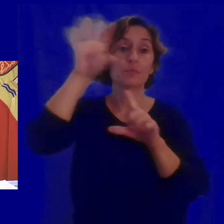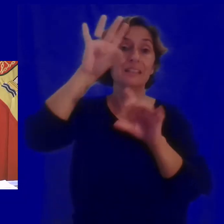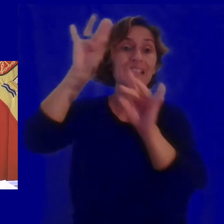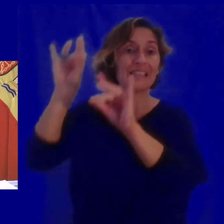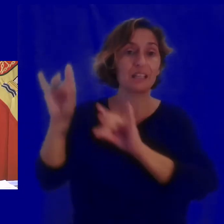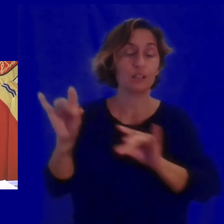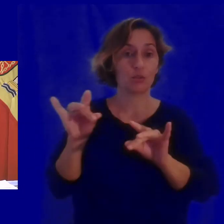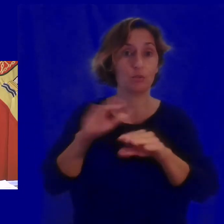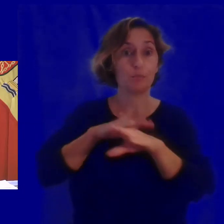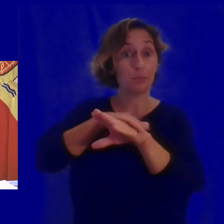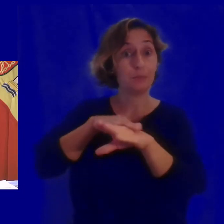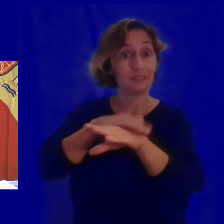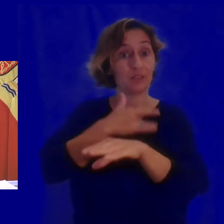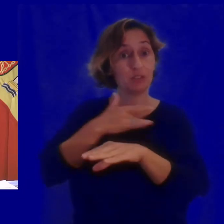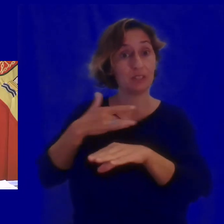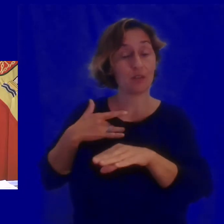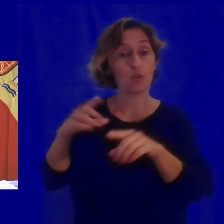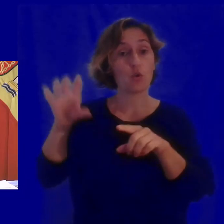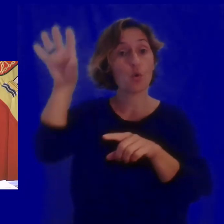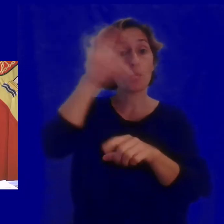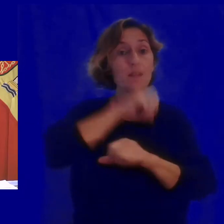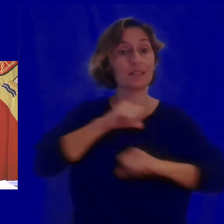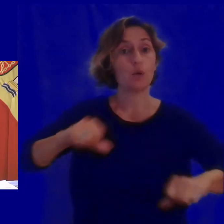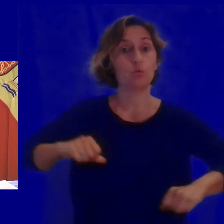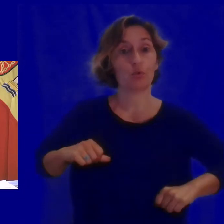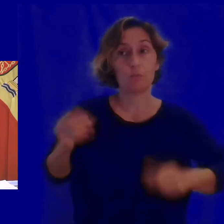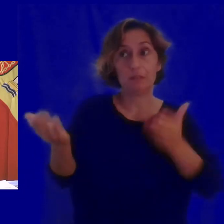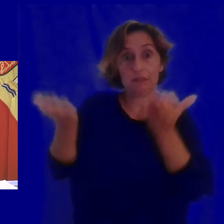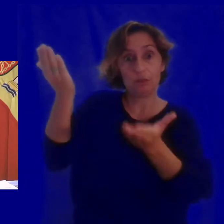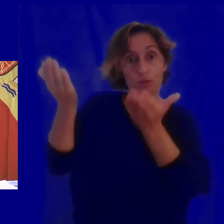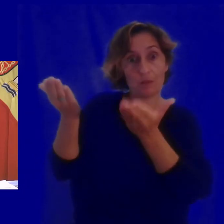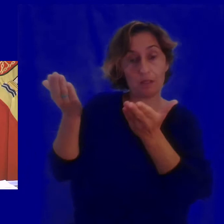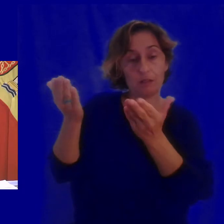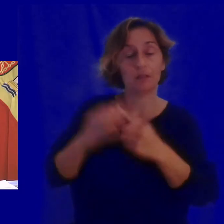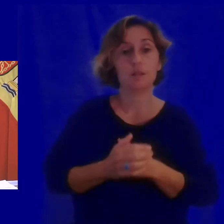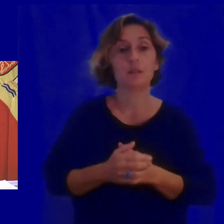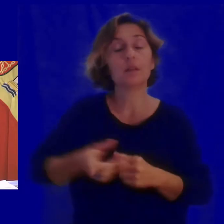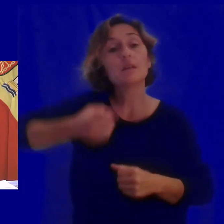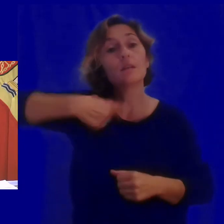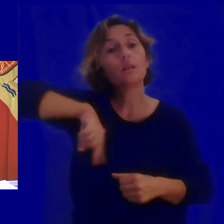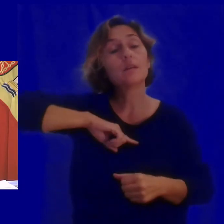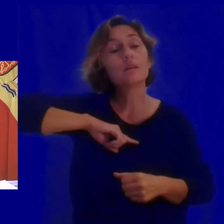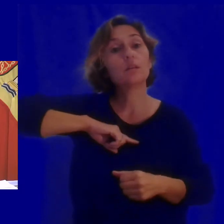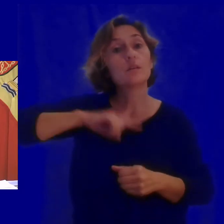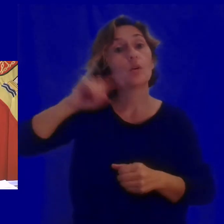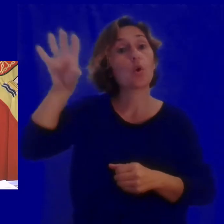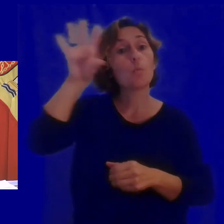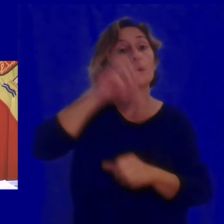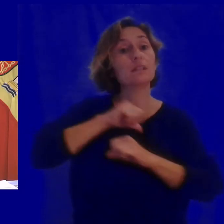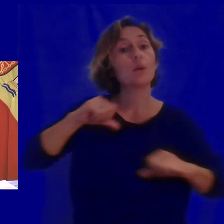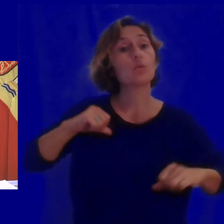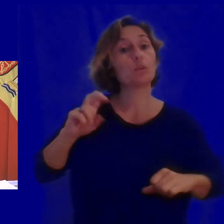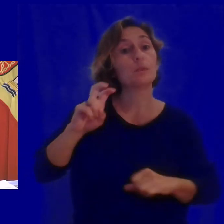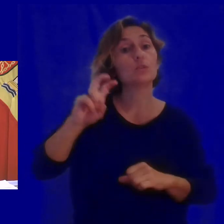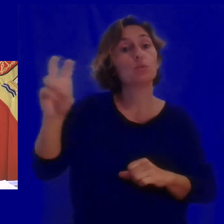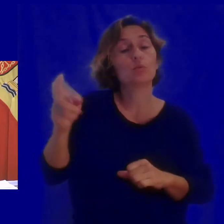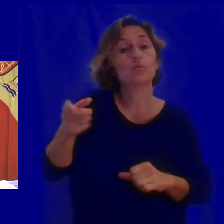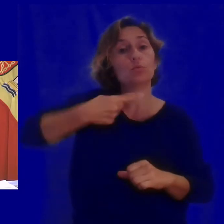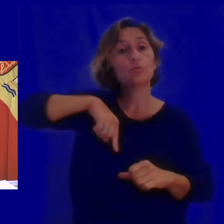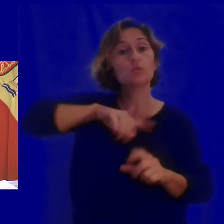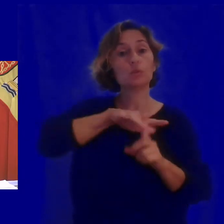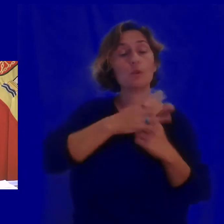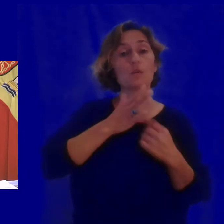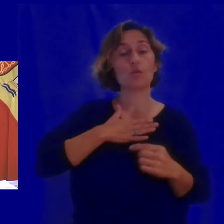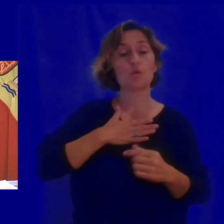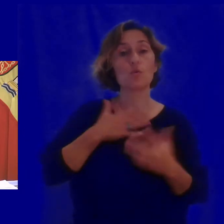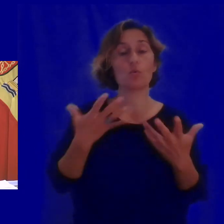del Ministerio de Sanidad con las comunidades autónomas. ¿Cómo estamos respecto a ellos? Pues como ella decía, la incidencia acumulada